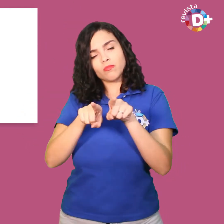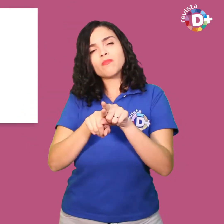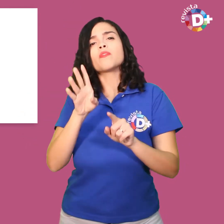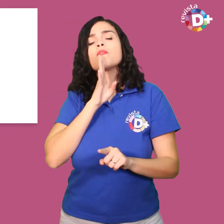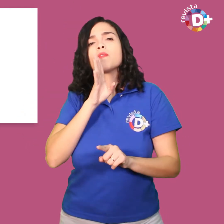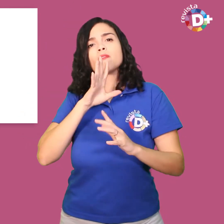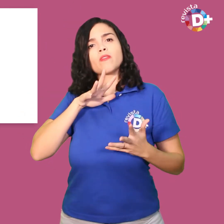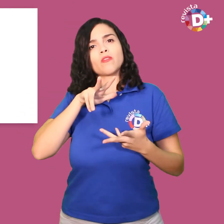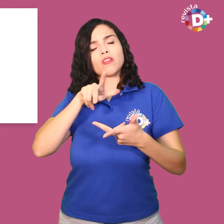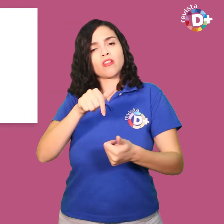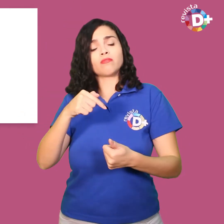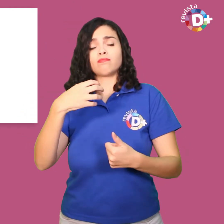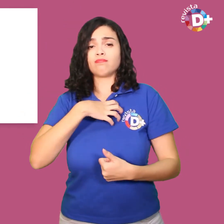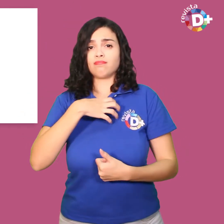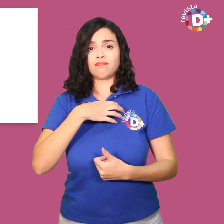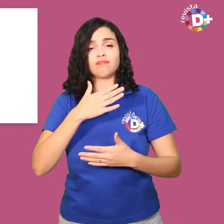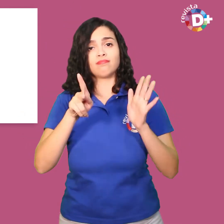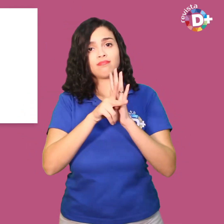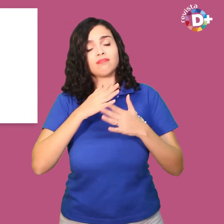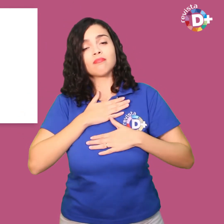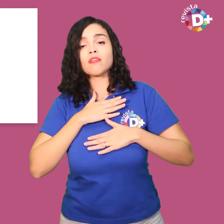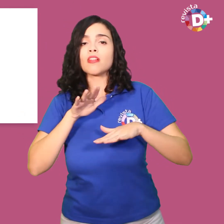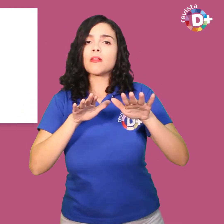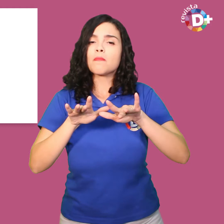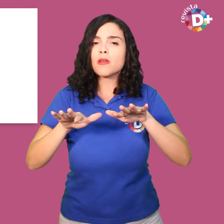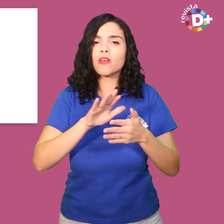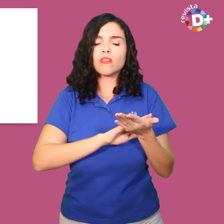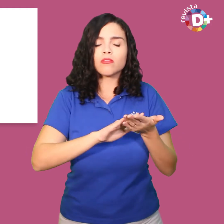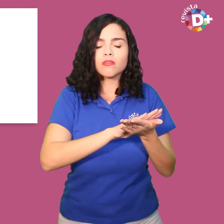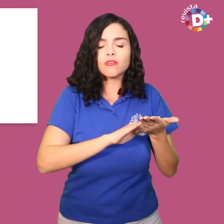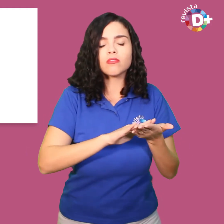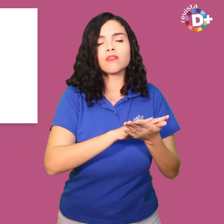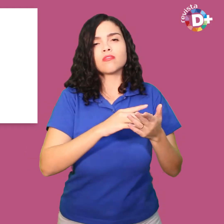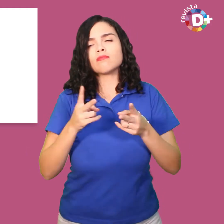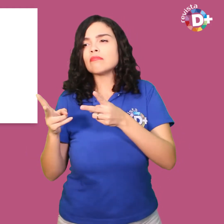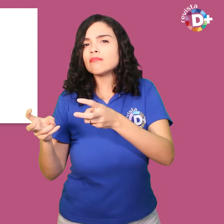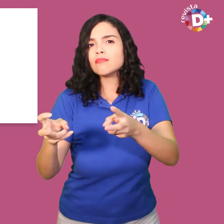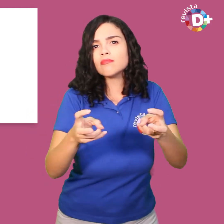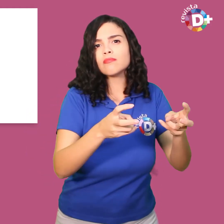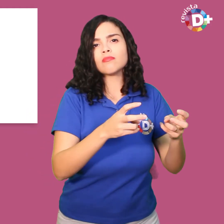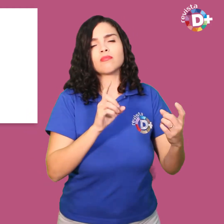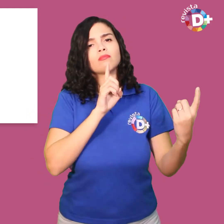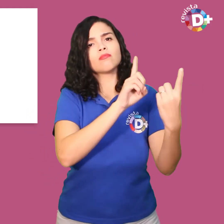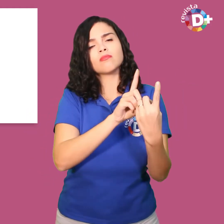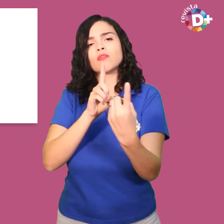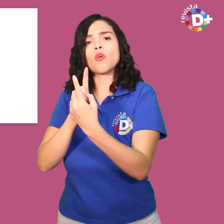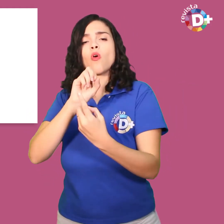conhecendo o mundo à minha maneira, ora pelo tato, ora aproximando-me do objeto de exploração, ora enxergando pelos olhos de alguém que